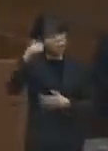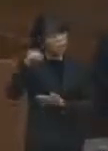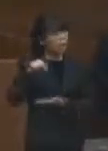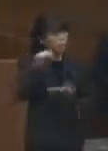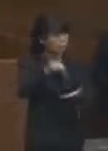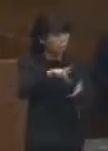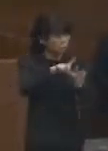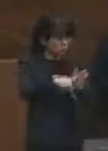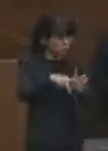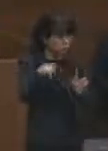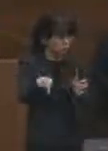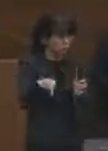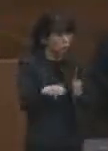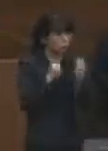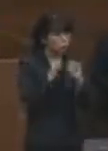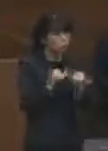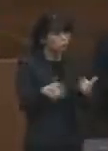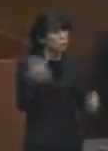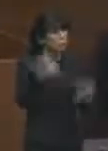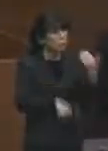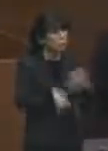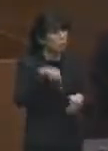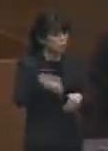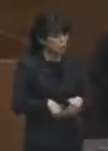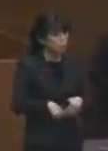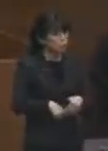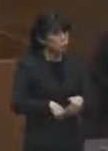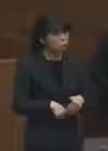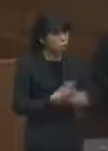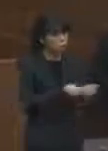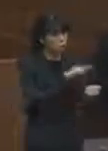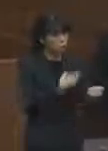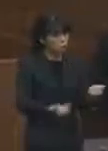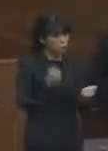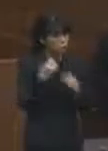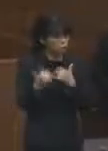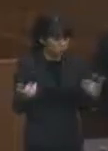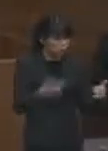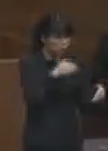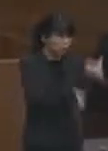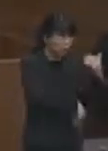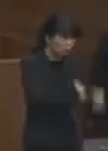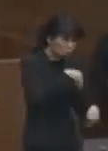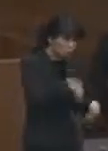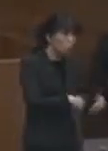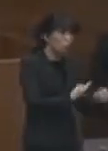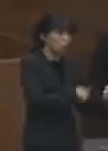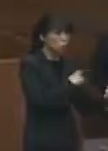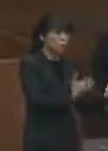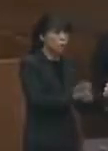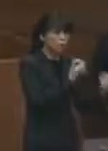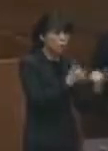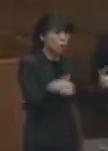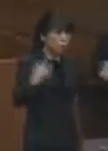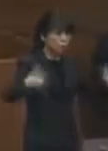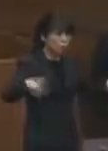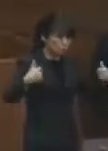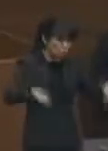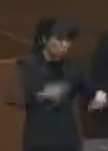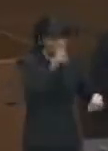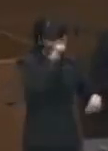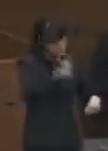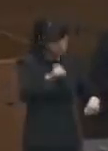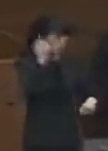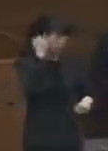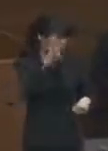時におきまして、住民投票における有権者と選挙における有権者を同じくすることが良いといった